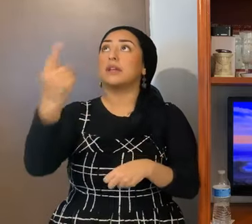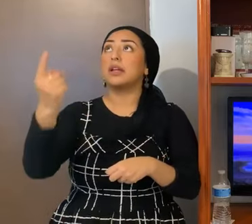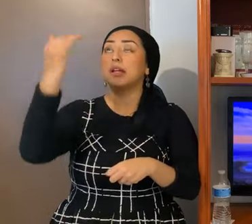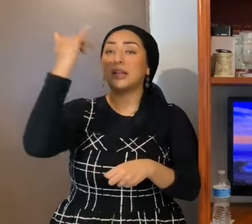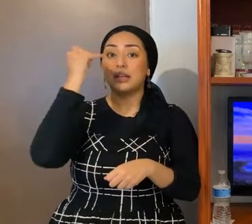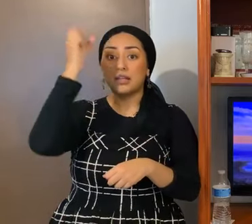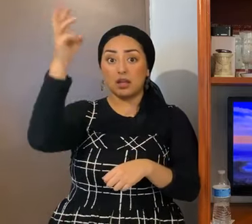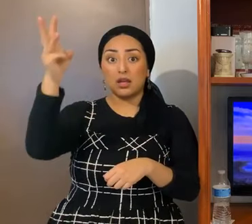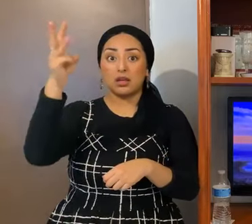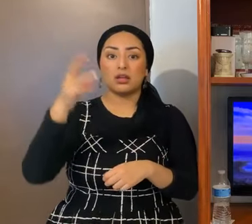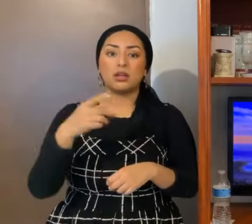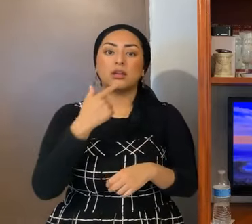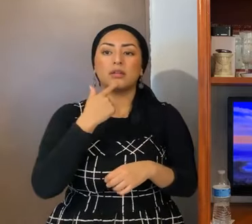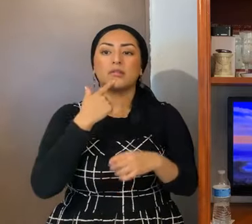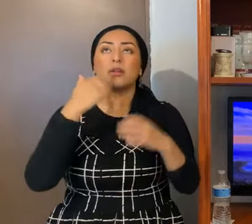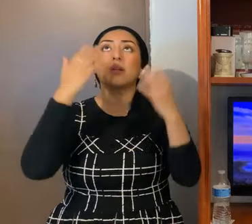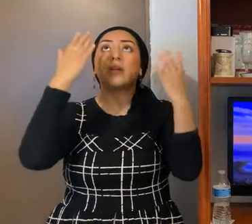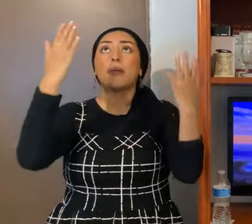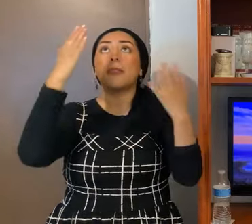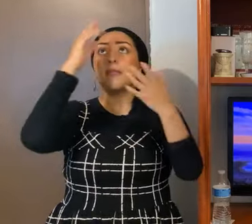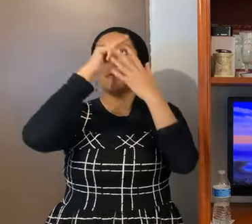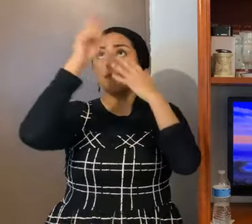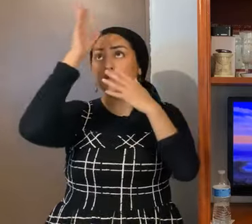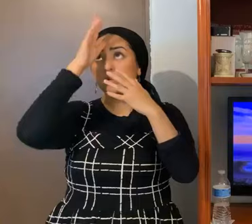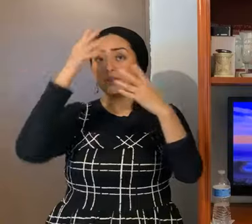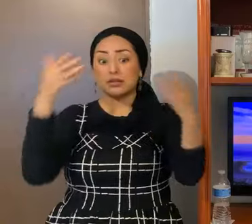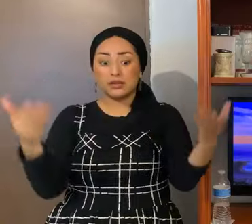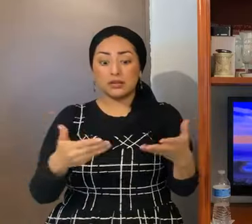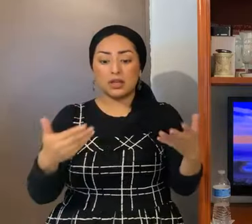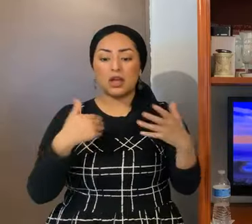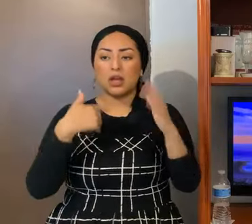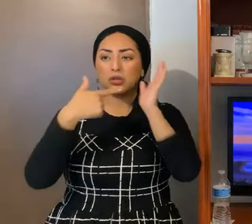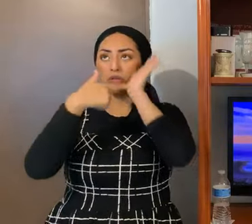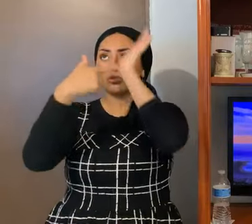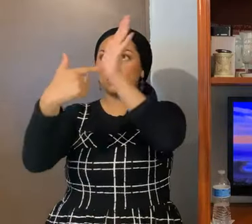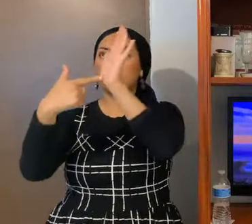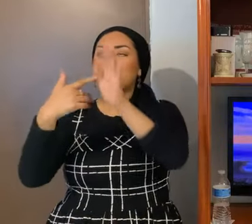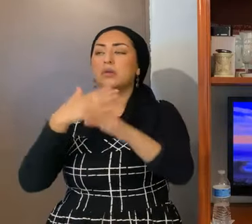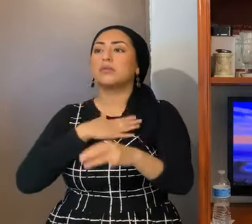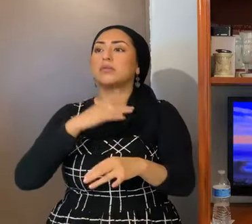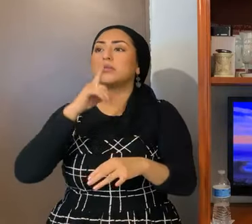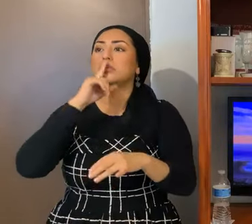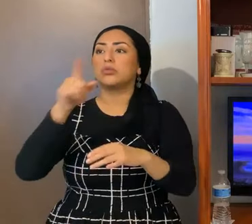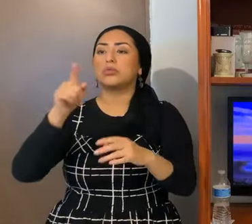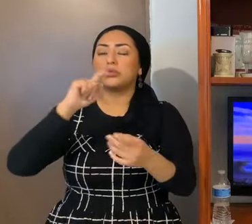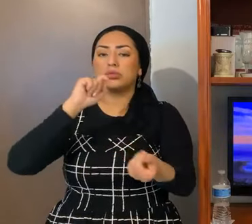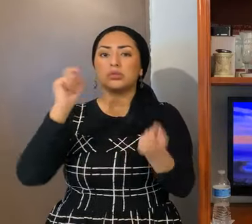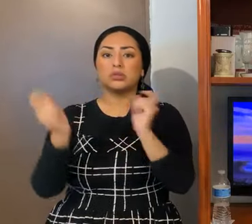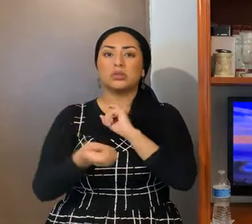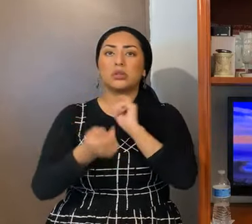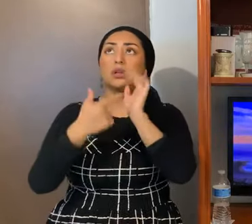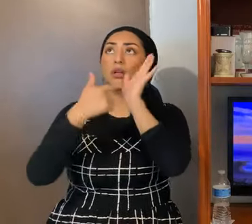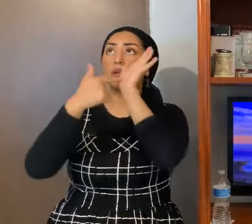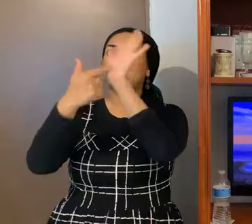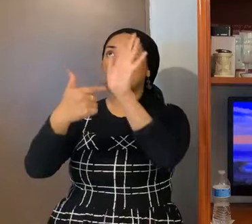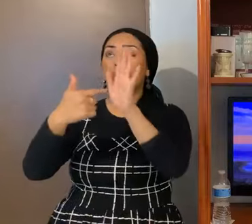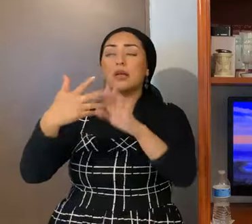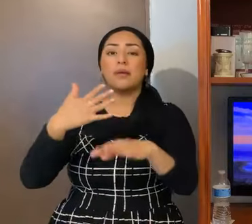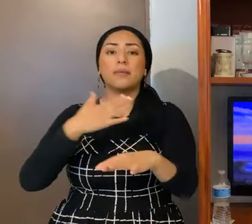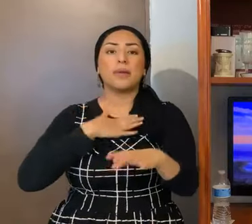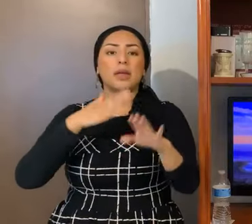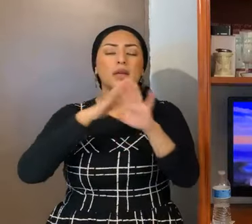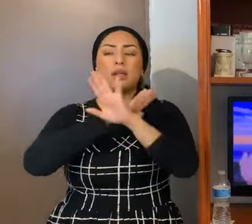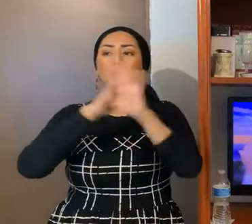como si tuviéramos algo físico, Padre, aquí está la muestra de que estoy cambiando. Aquí está la muestra de que ya no